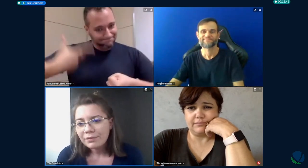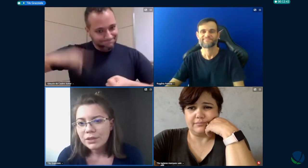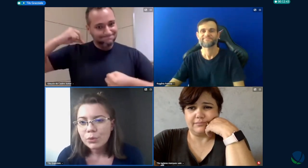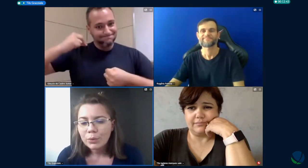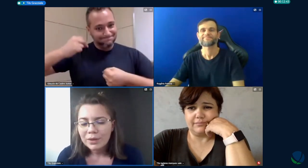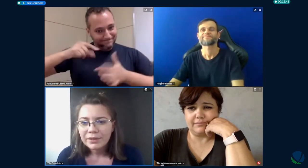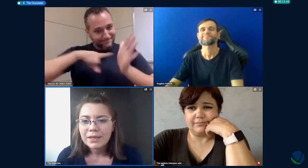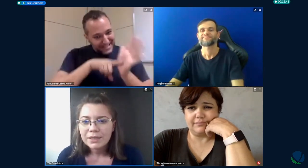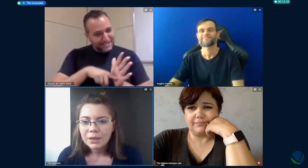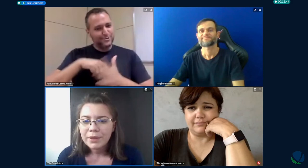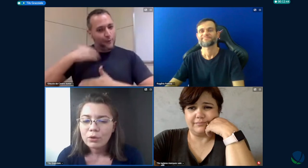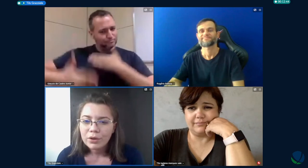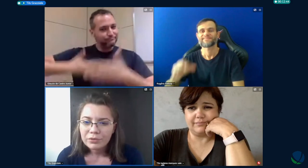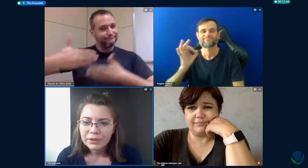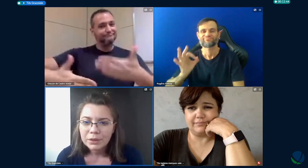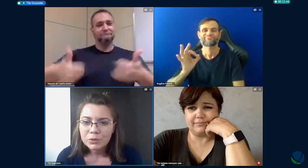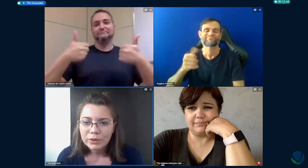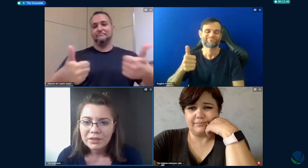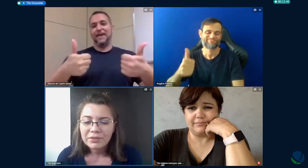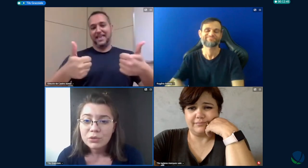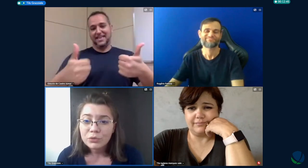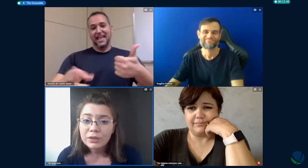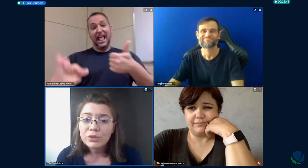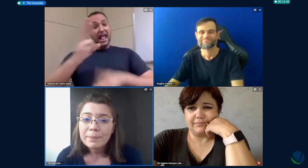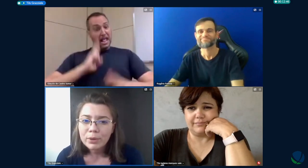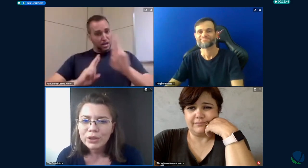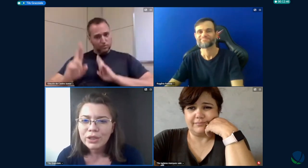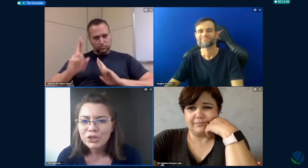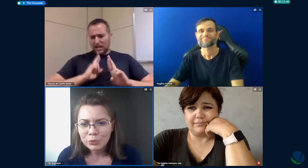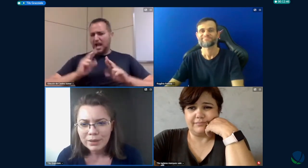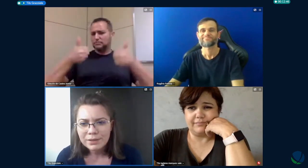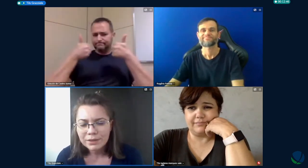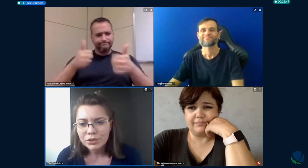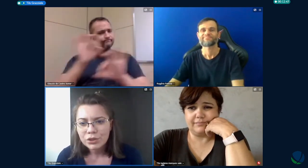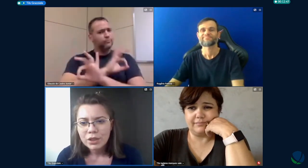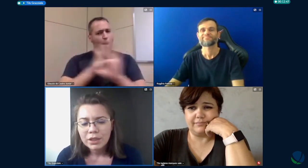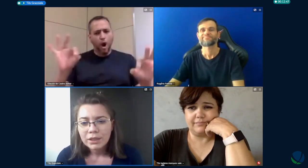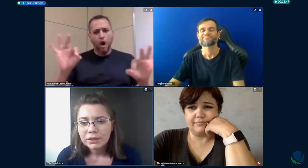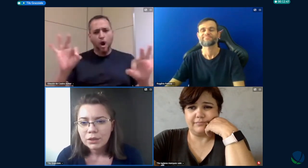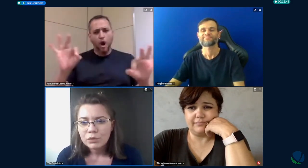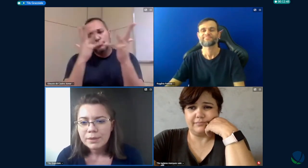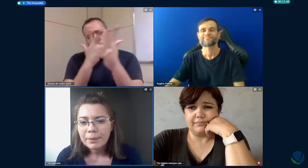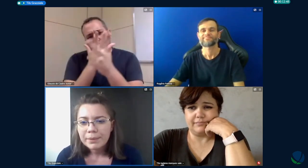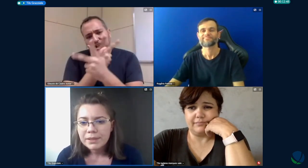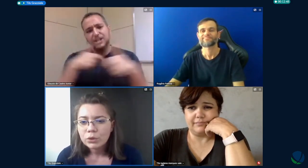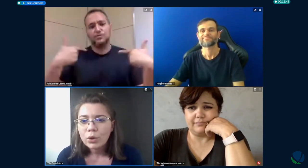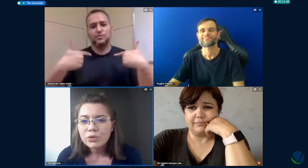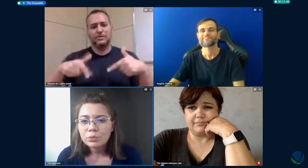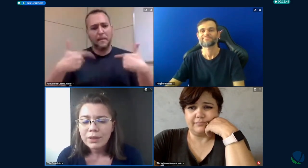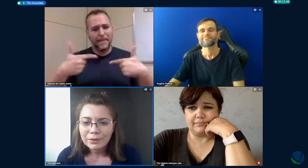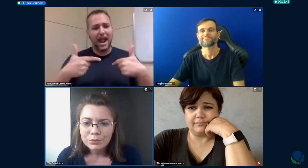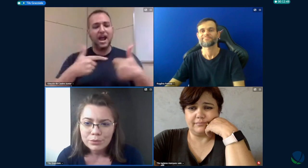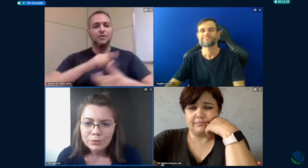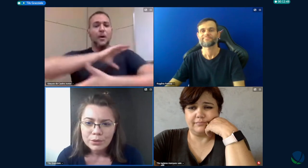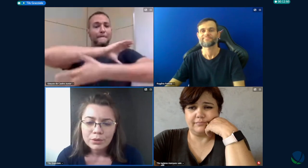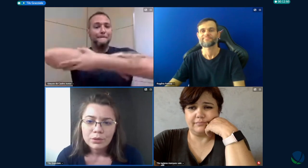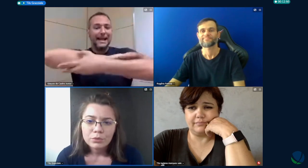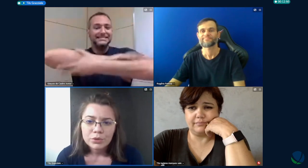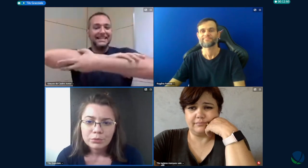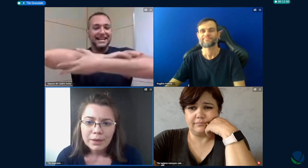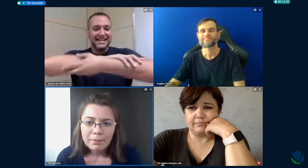também estava na sua qualificação e agora vi então a sua defesa, eu vi que você progrediu bastante. Então, você me apresentou